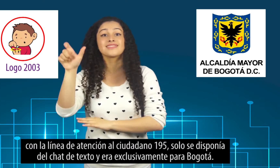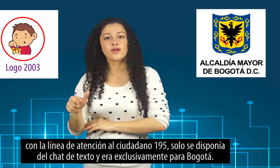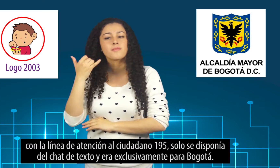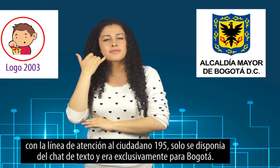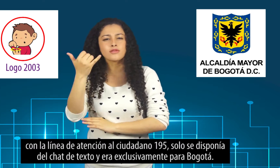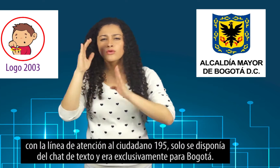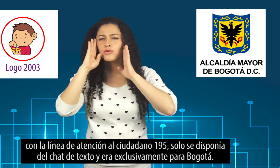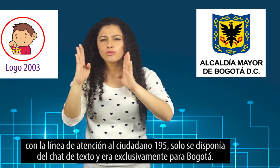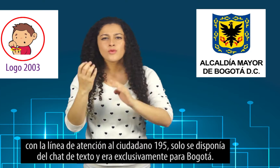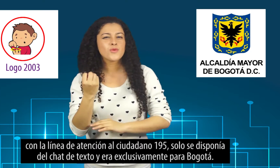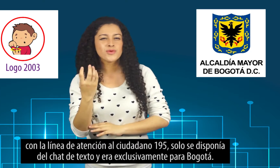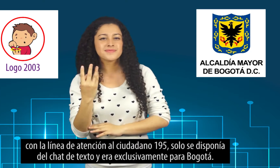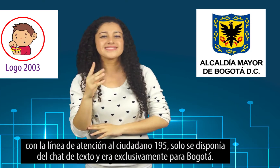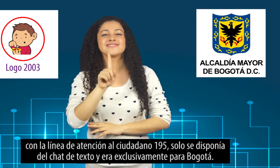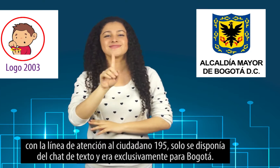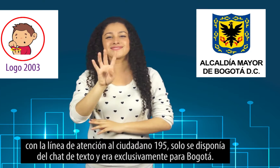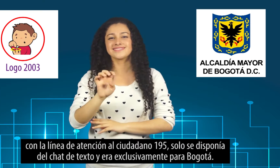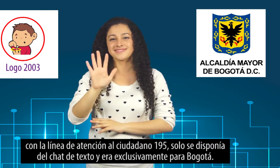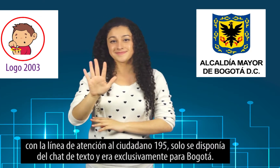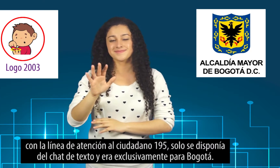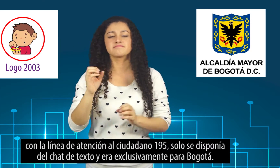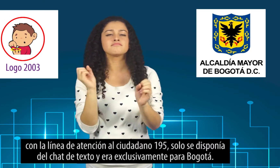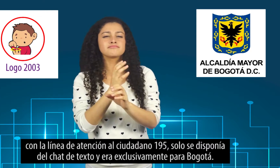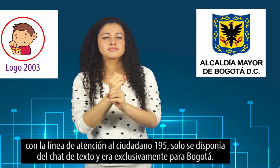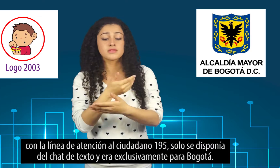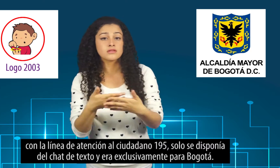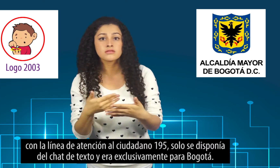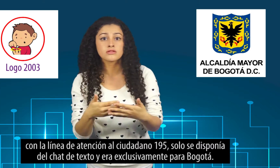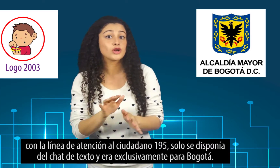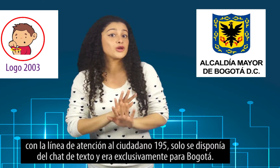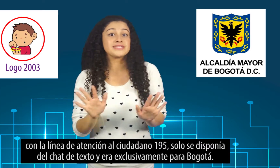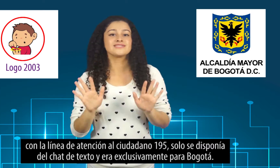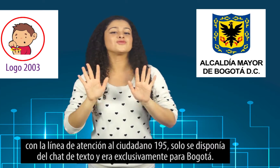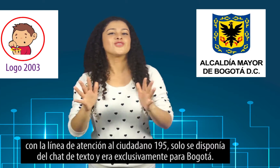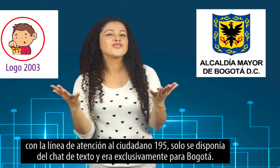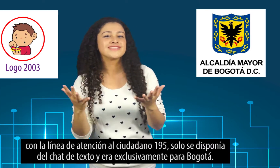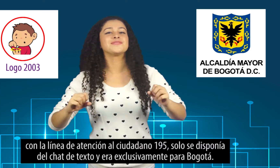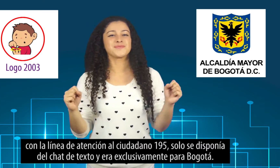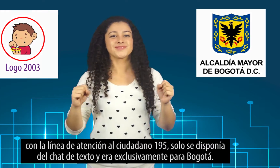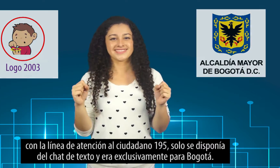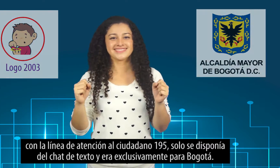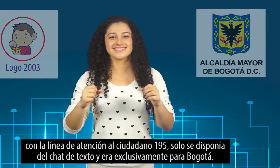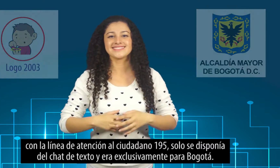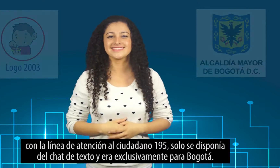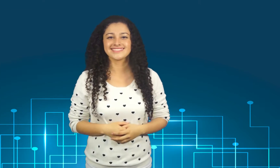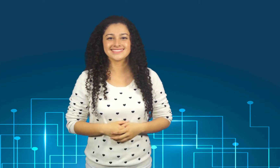la línea de atención al ciudadano 195. Solo se disponía de chat de texto y era exclusivamente para Bogotá.